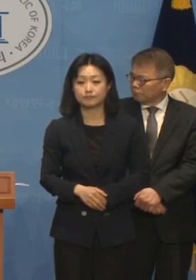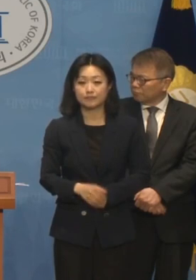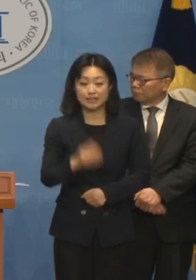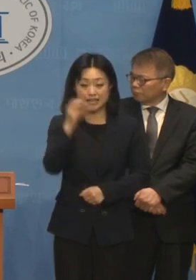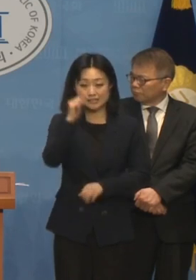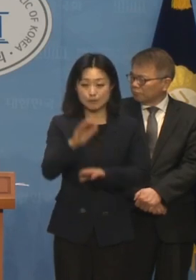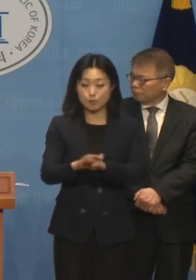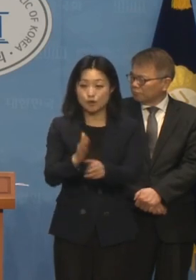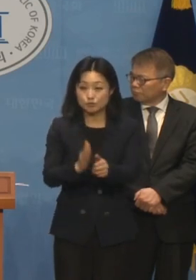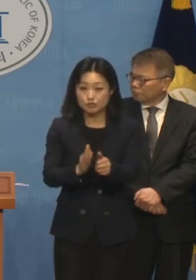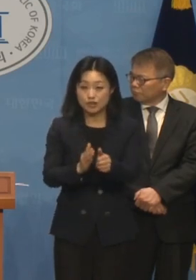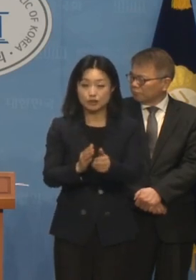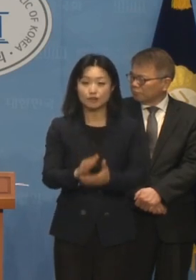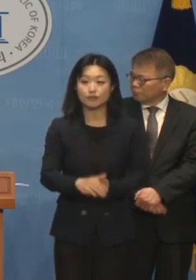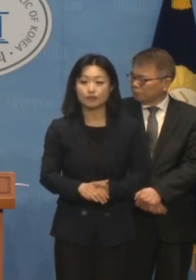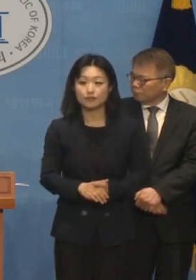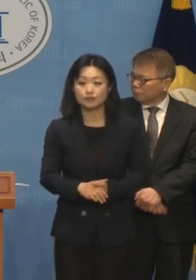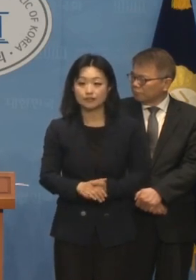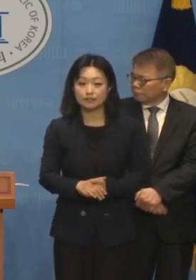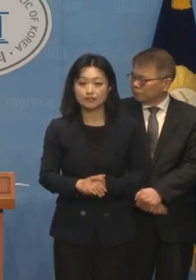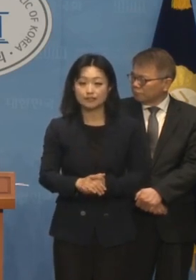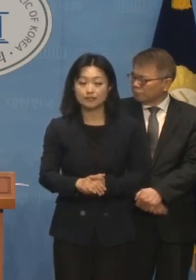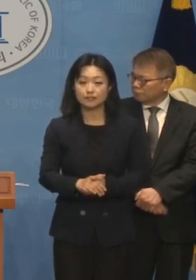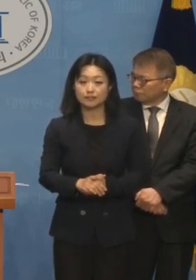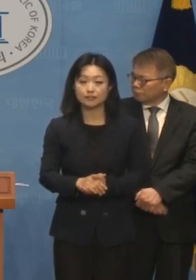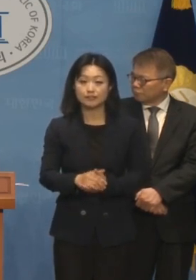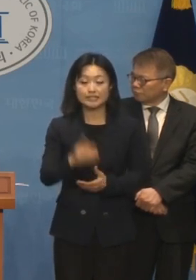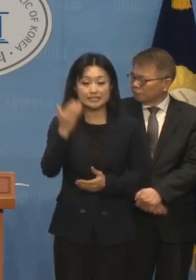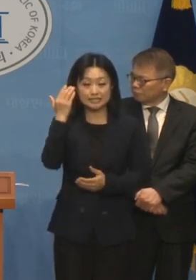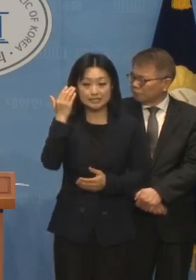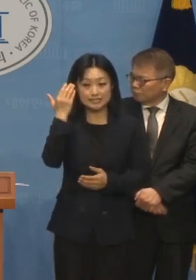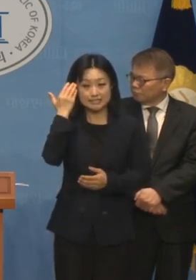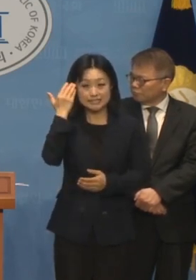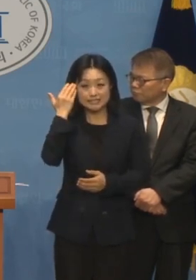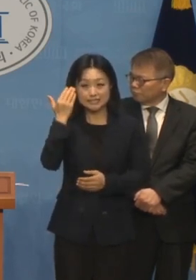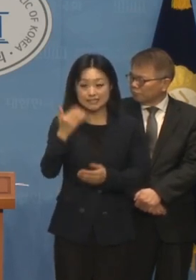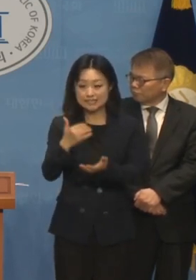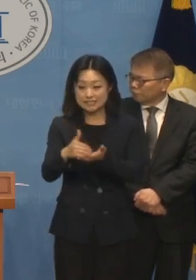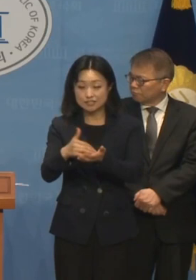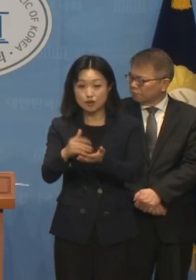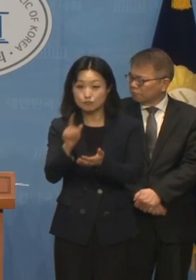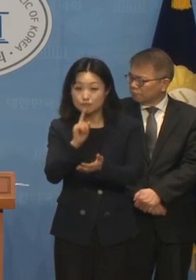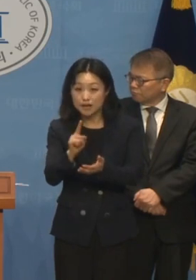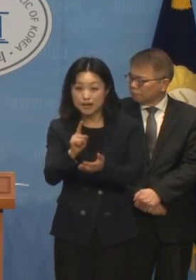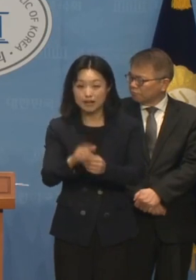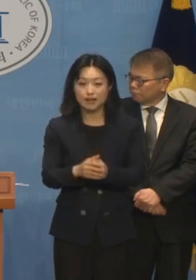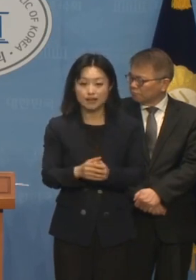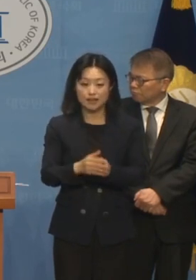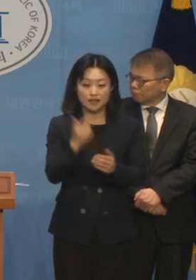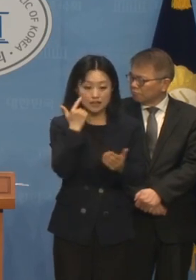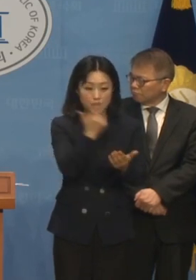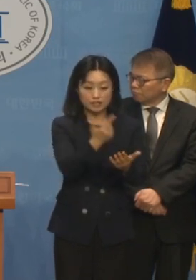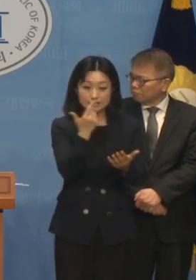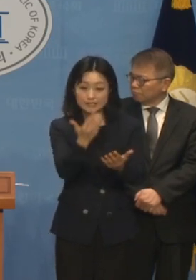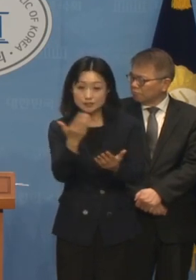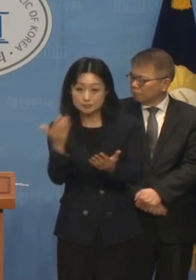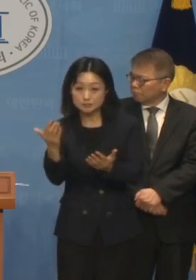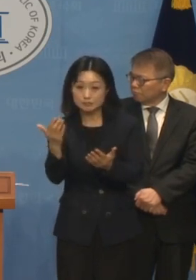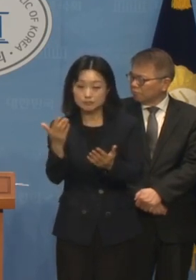참고로 지식 측정 문항도 있었습니다. 연금 제도에 대한 10개의 문항으로